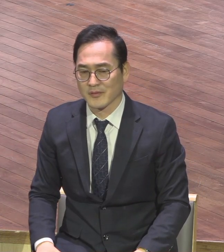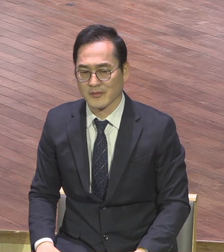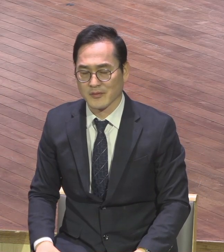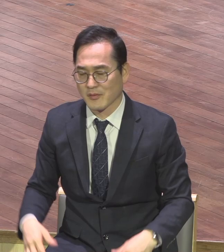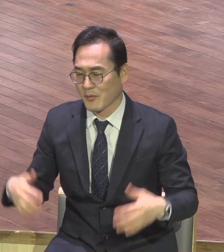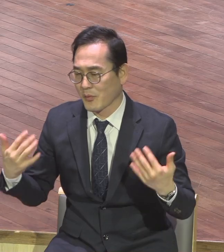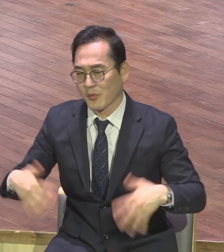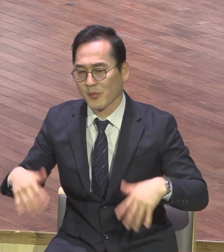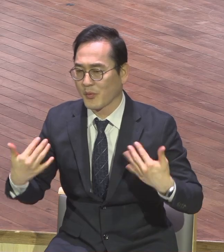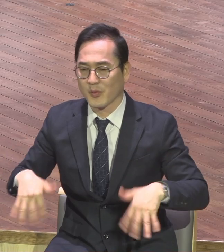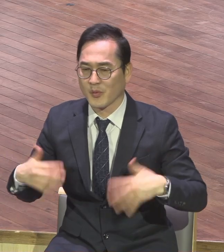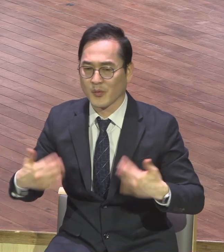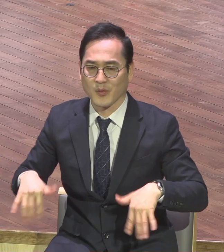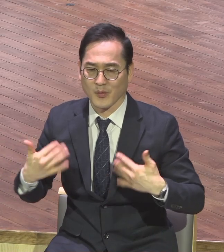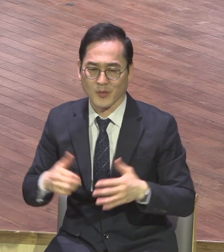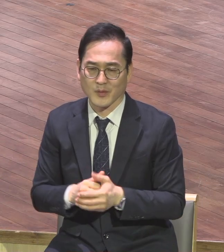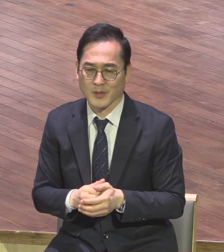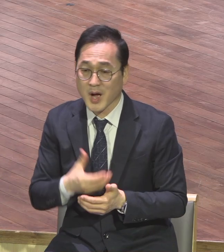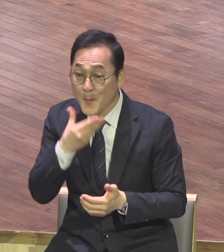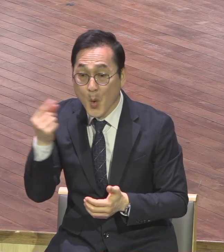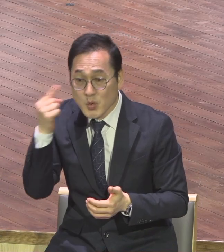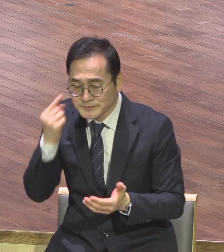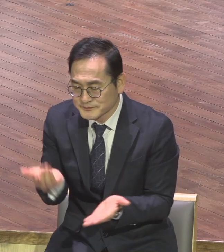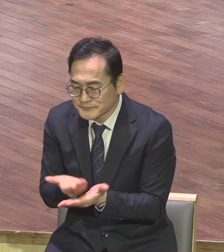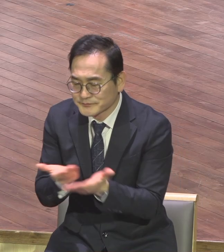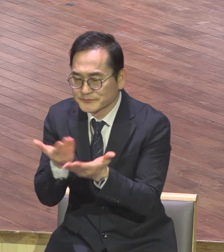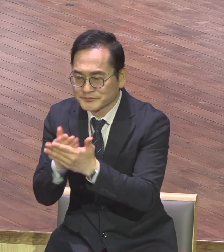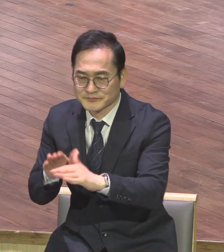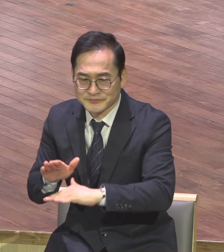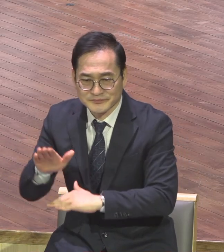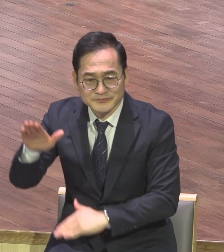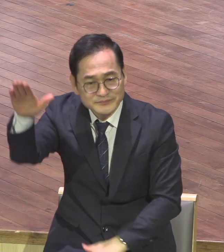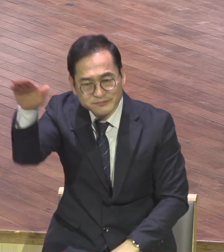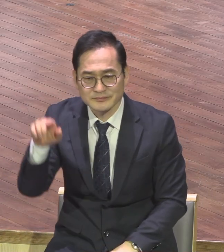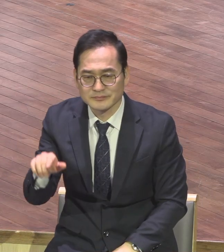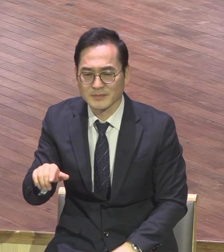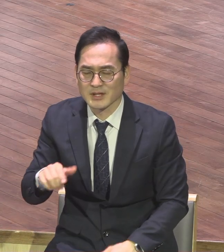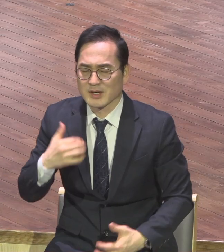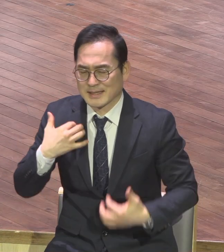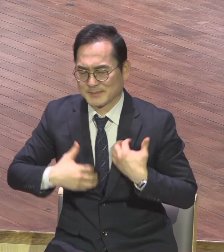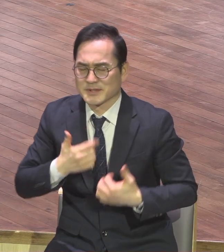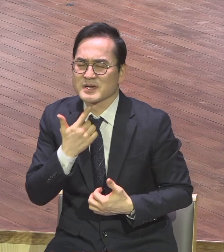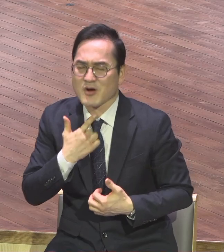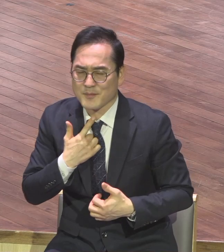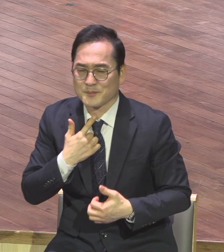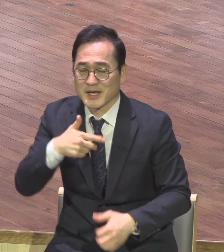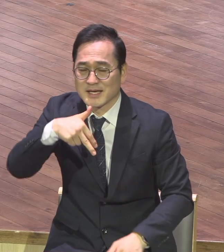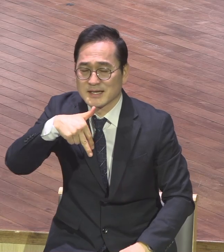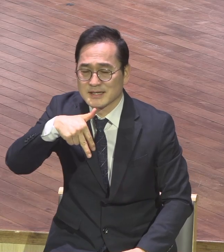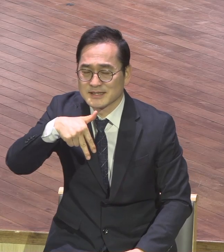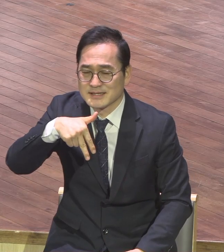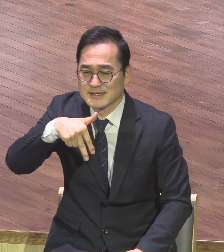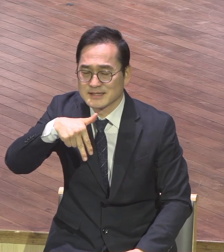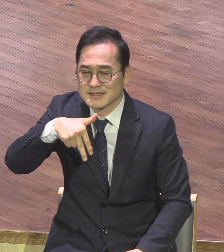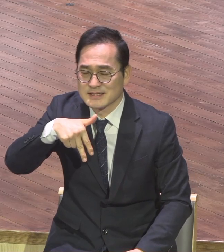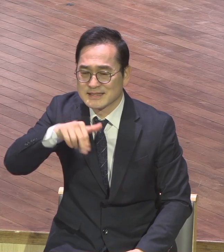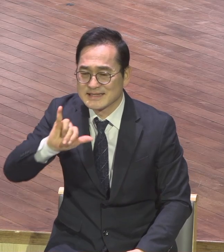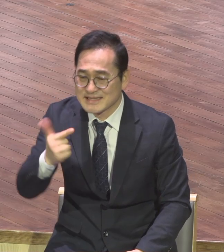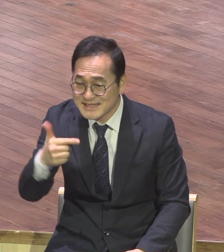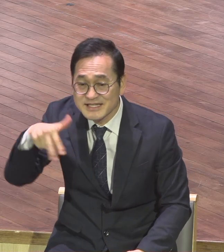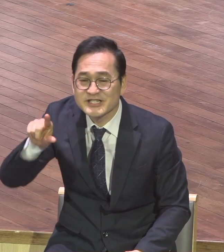여러분 복음 전진의 기쁨을 처음에 보시기를 바랍니다. 그것이 어떤 환경도